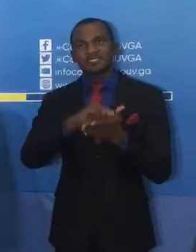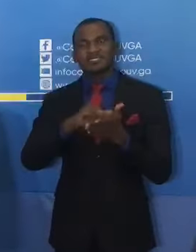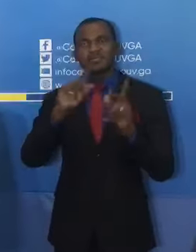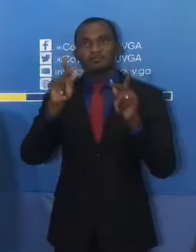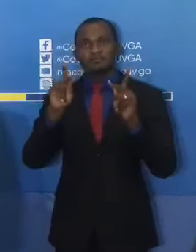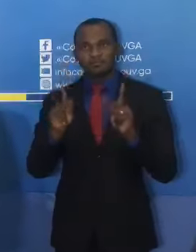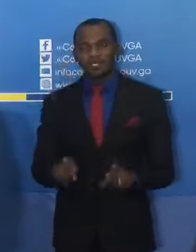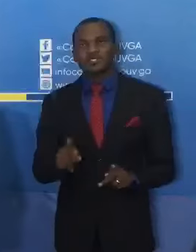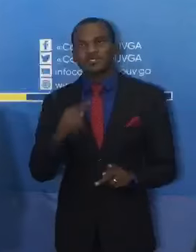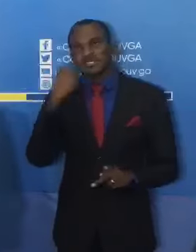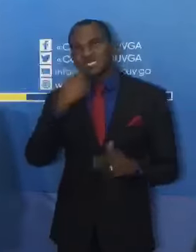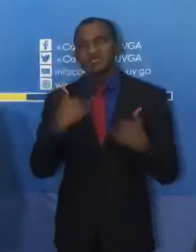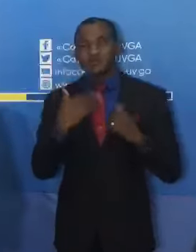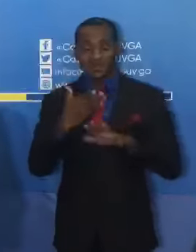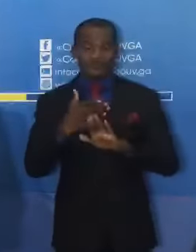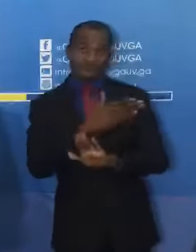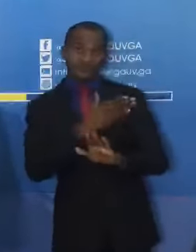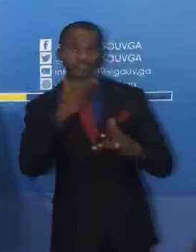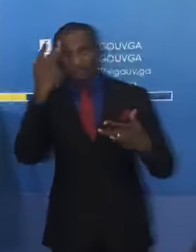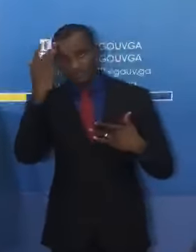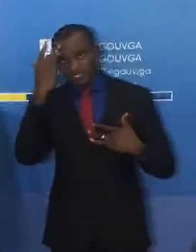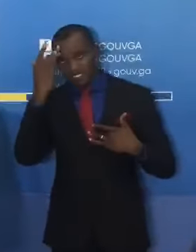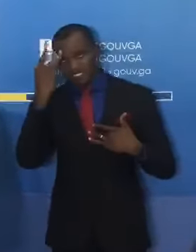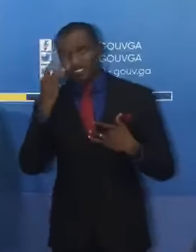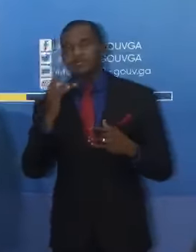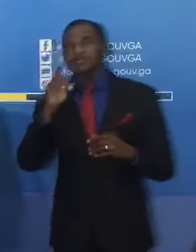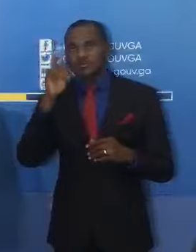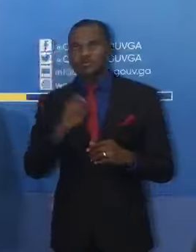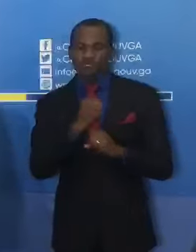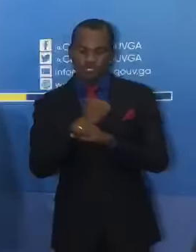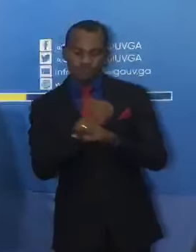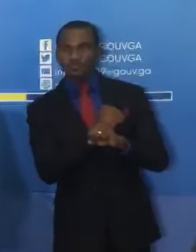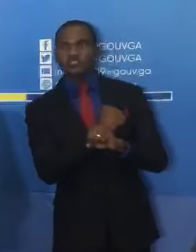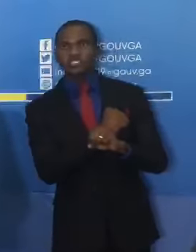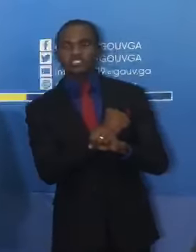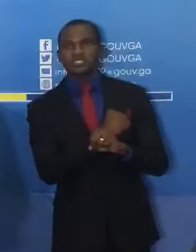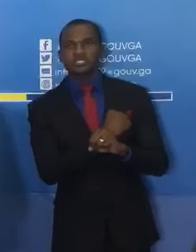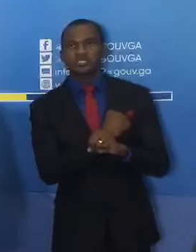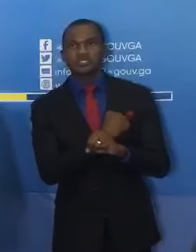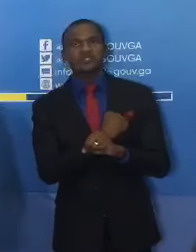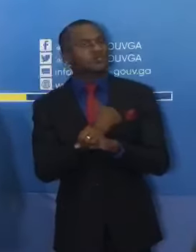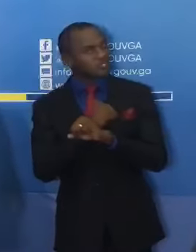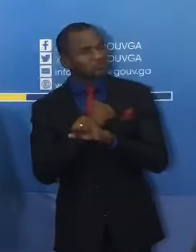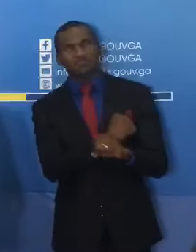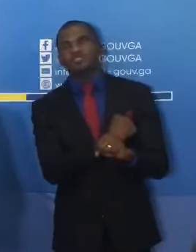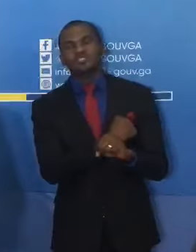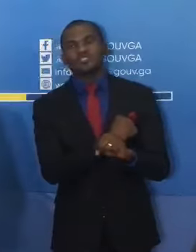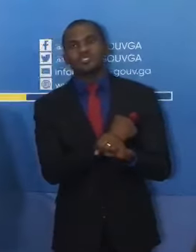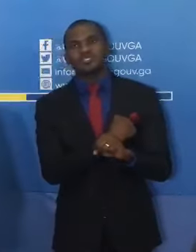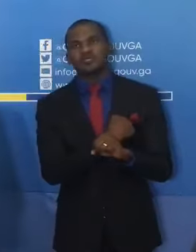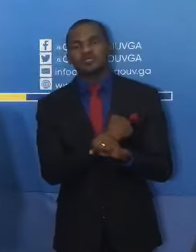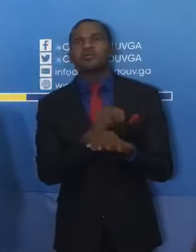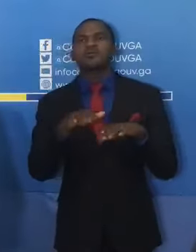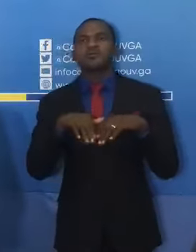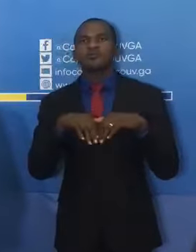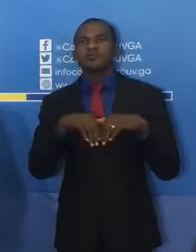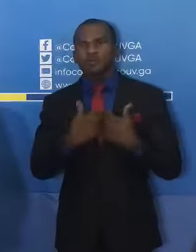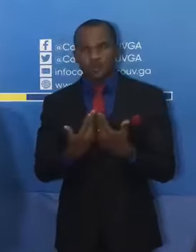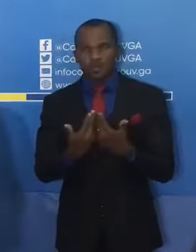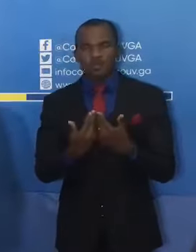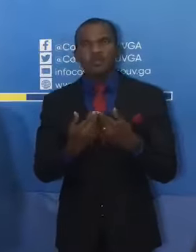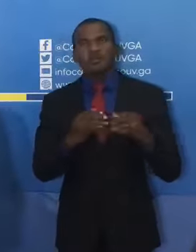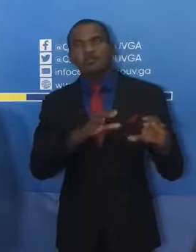personnes qui ont des comorbidités sont des personnes qu'il faut protéger. Nous devons les protéger en faisant en sorte que